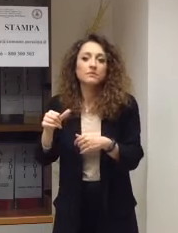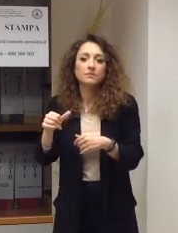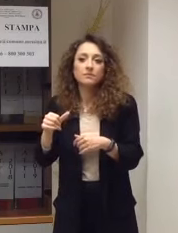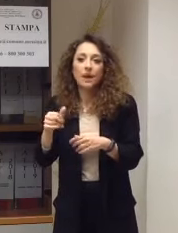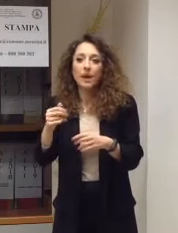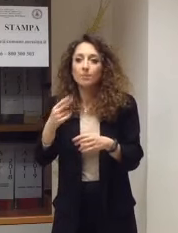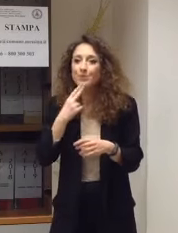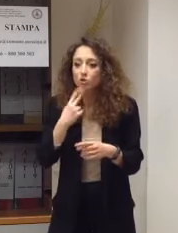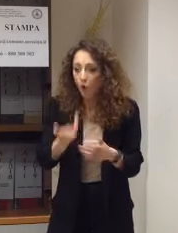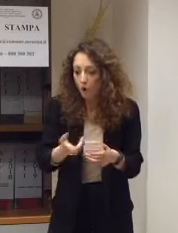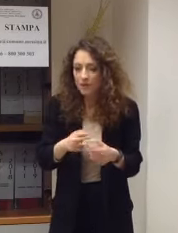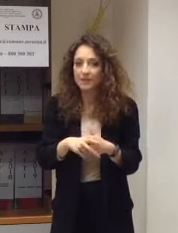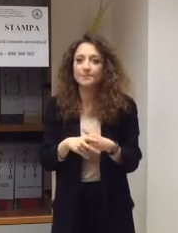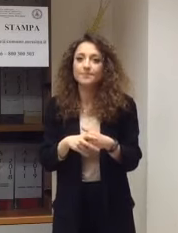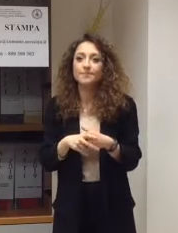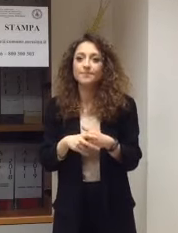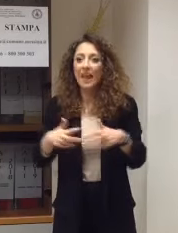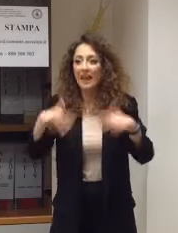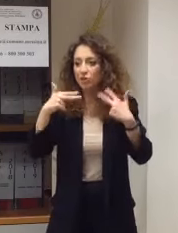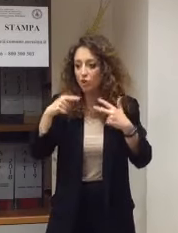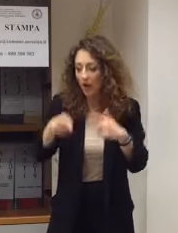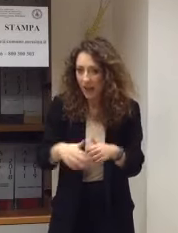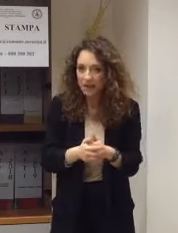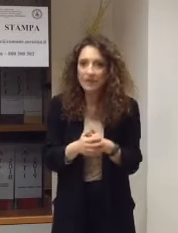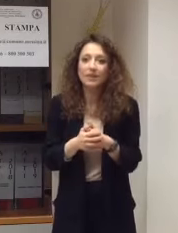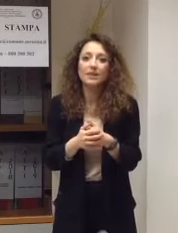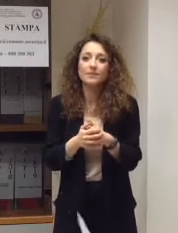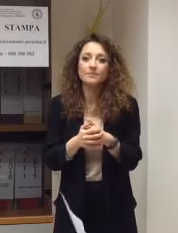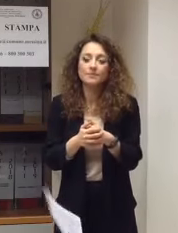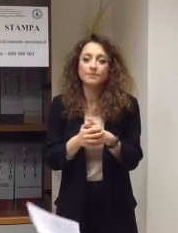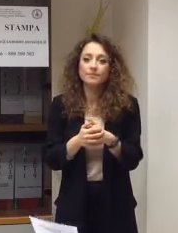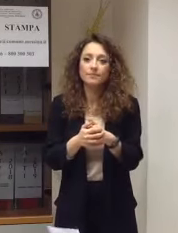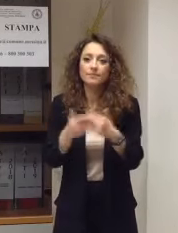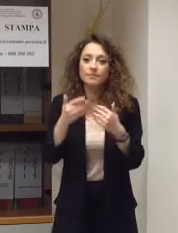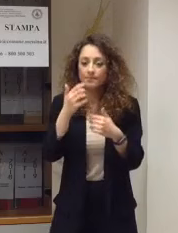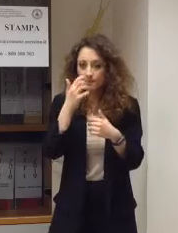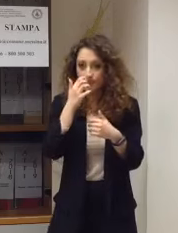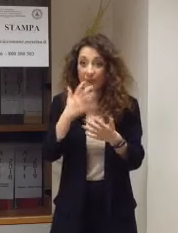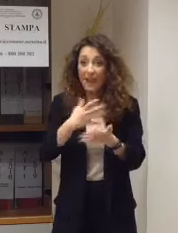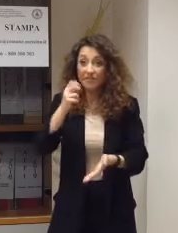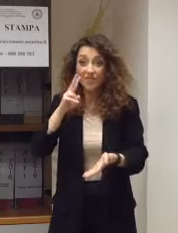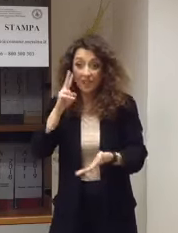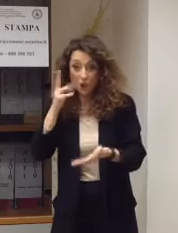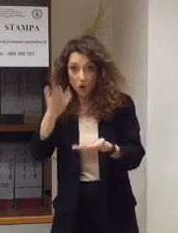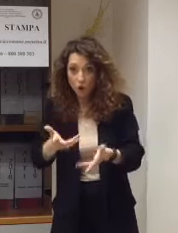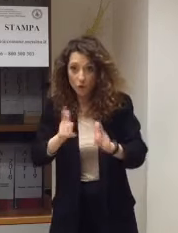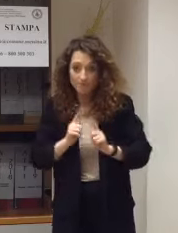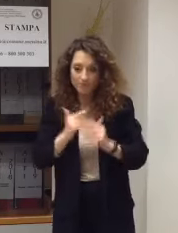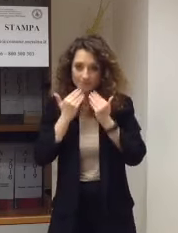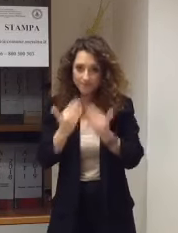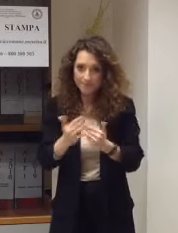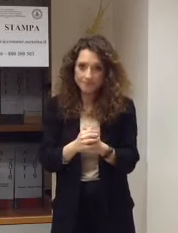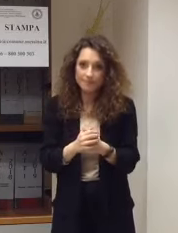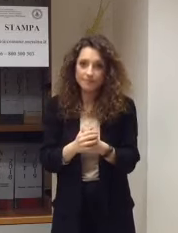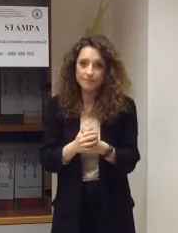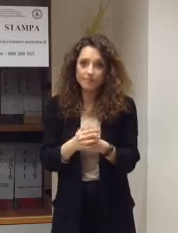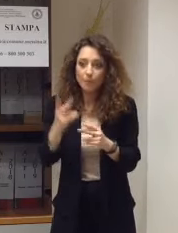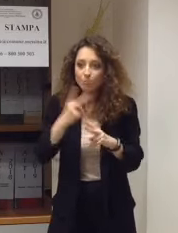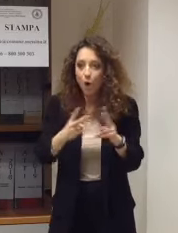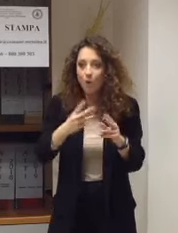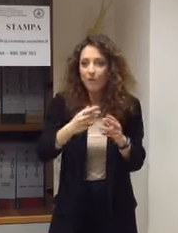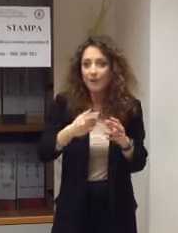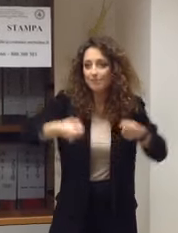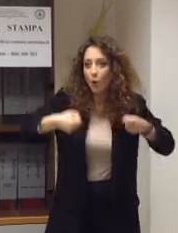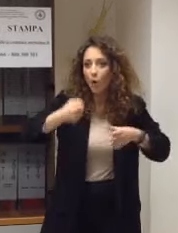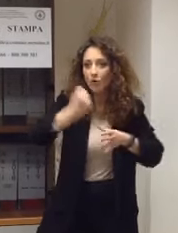il ristorante Villa Musco dei generi alimentari, le cantine Madauro ci hanno donato delle bottiglie di vino che cercheremo di distribuire nelle borse